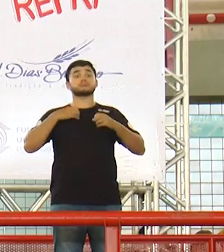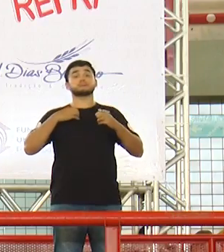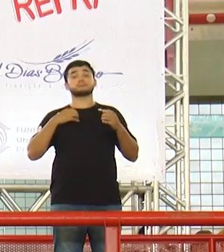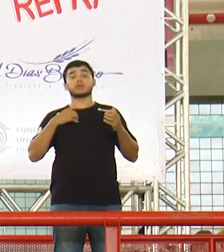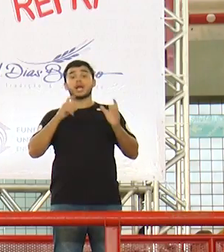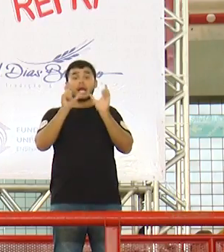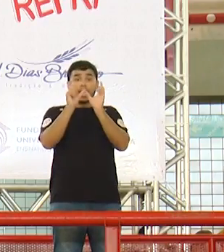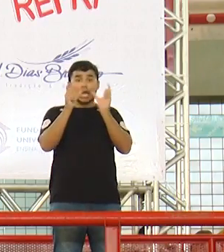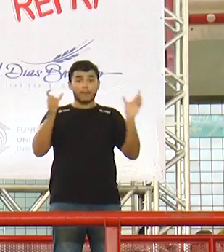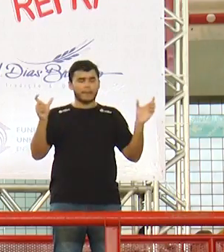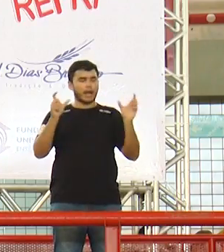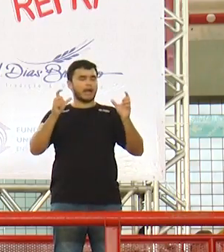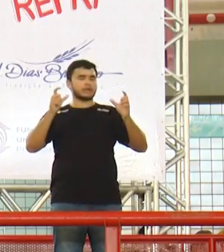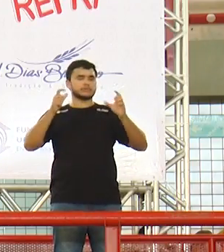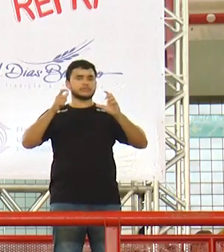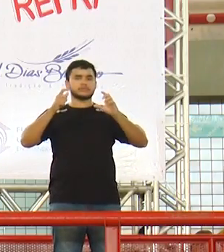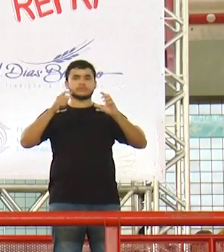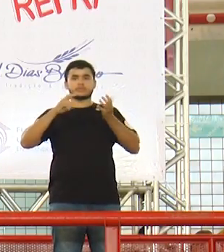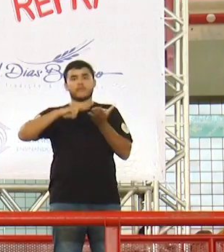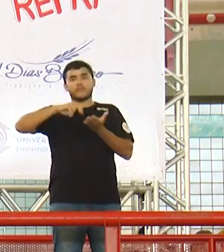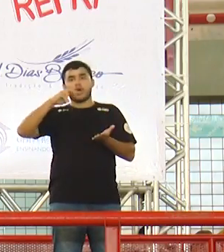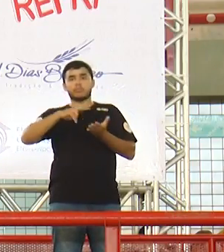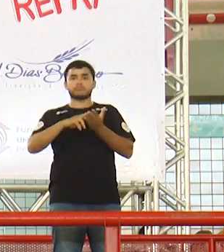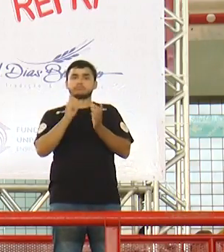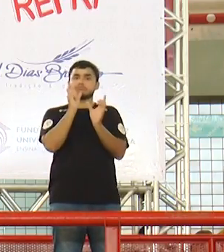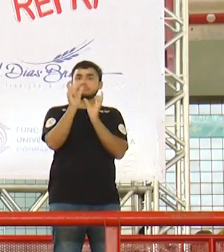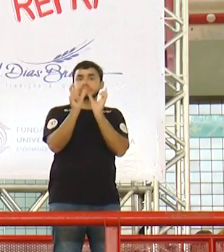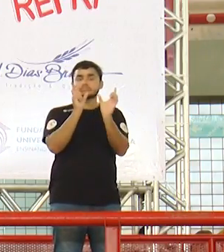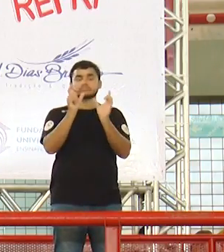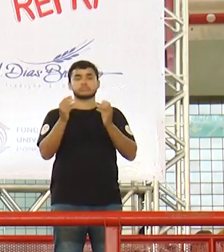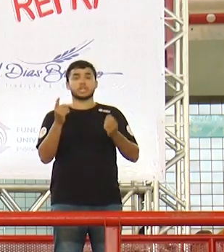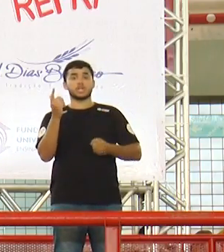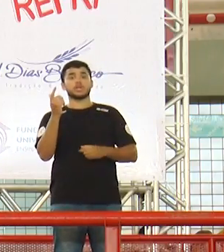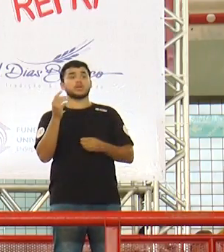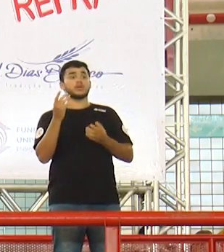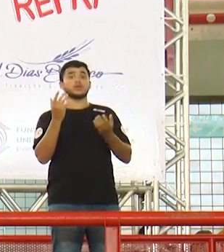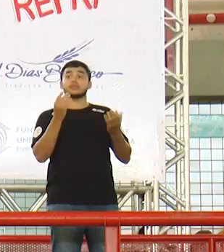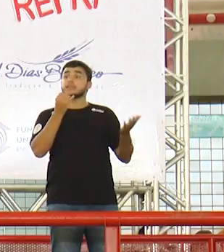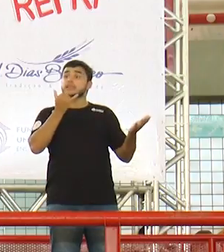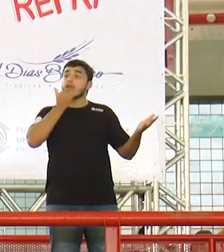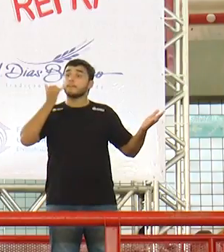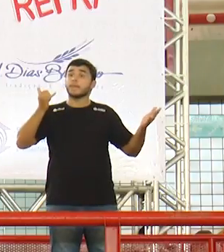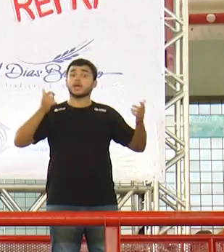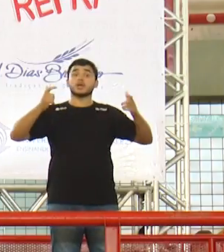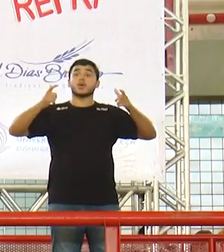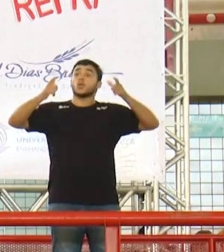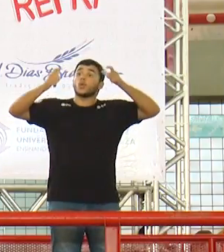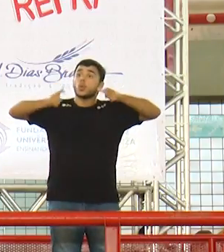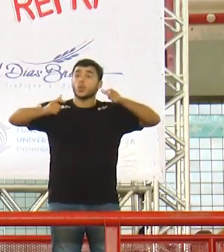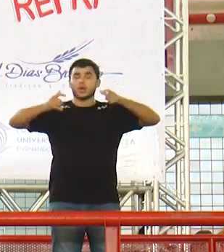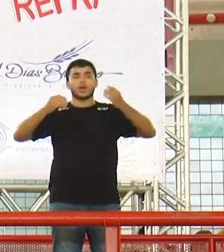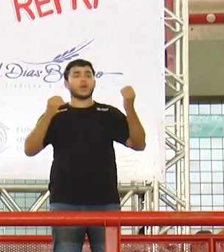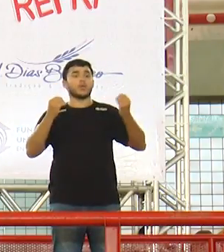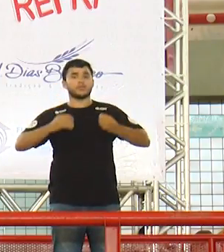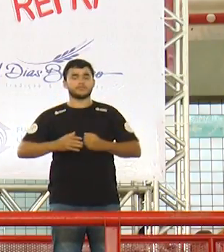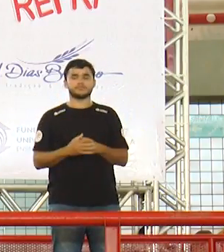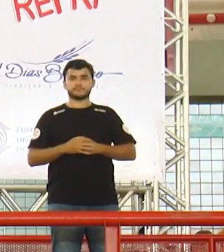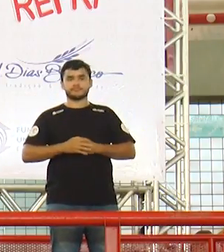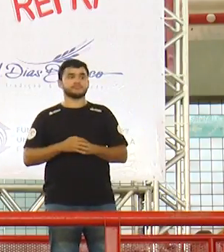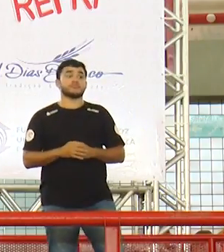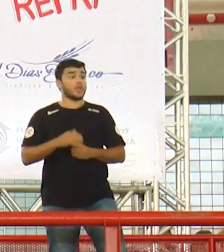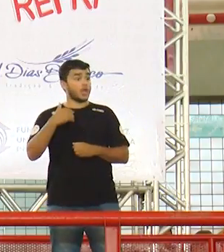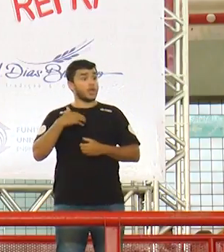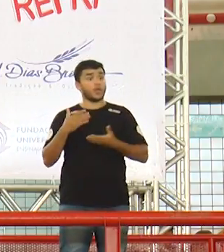né? É como uma roupa. Você põe a roupa de acordo com a situação. Você não vai, foi convidado